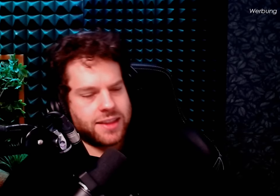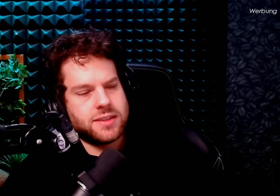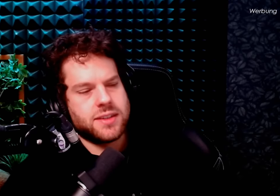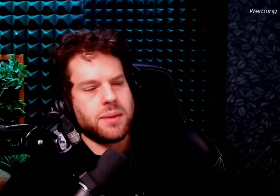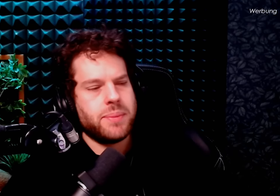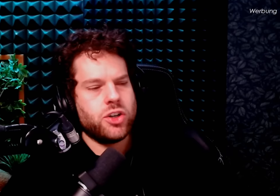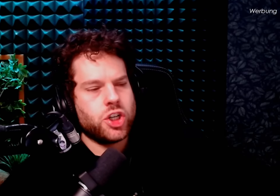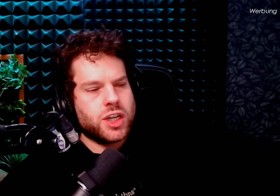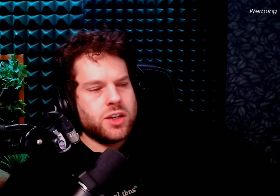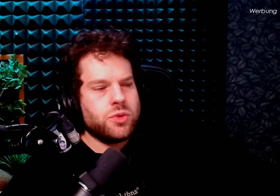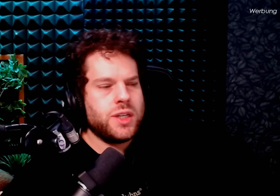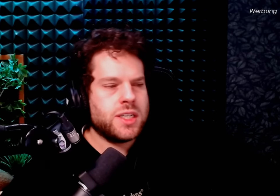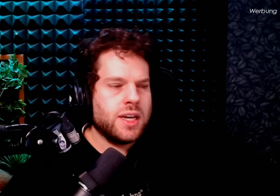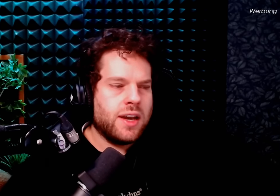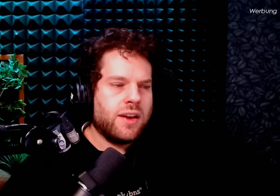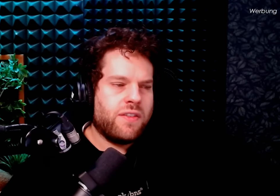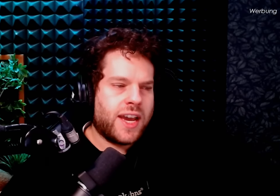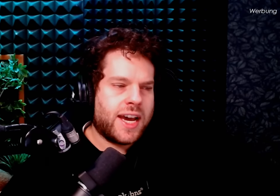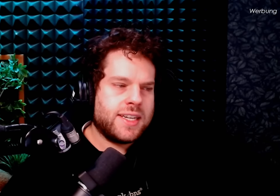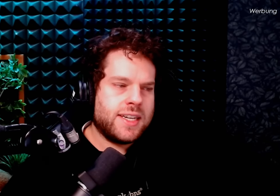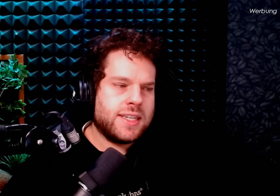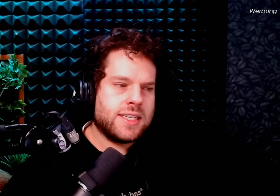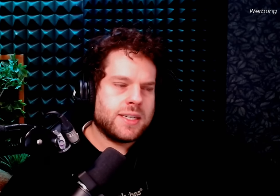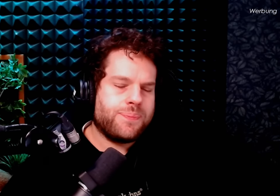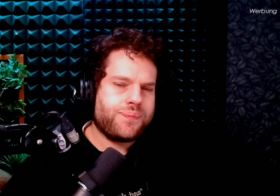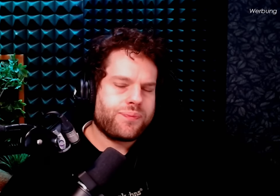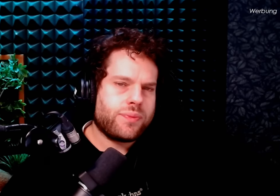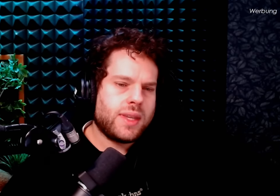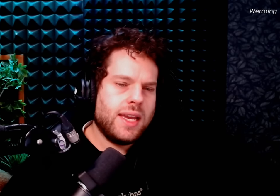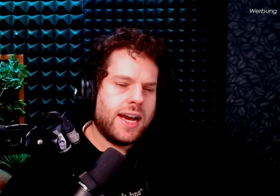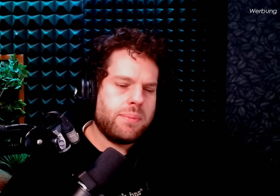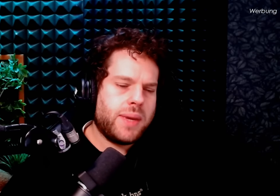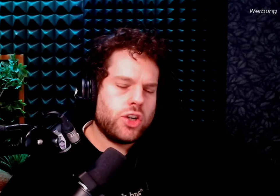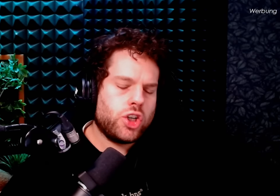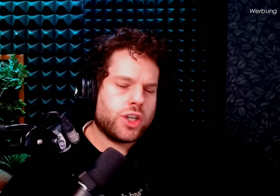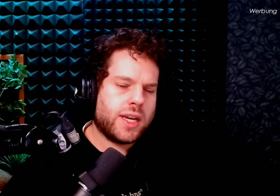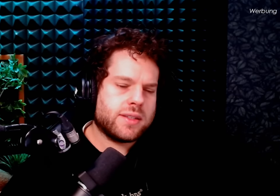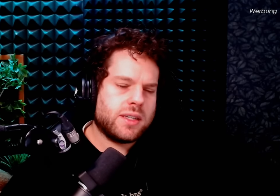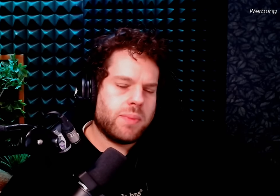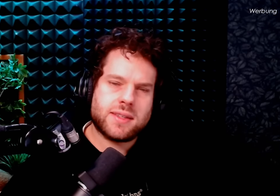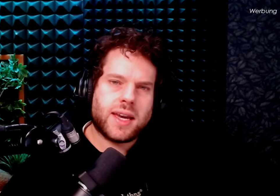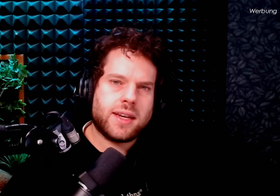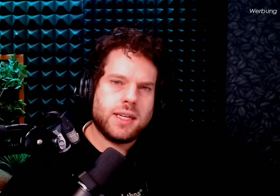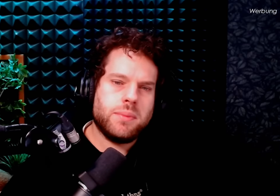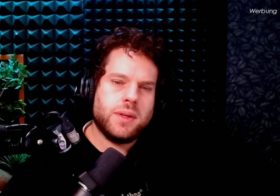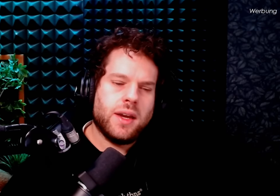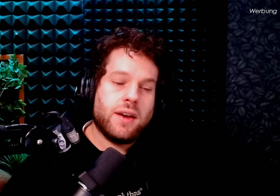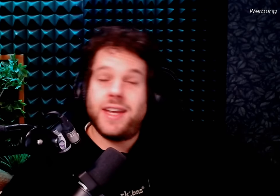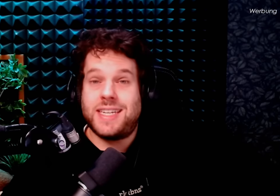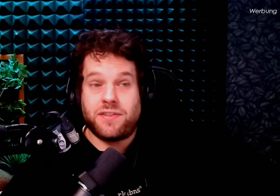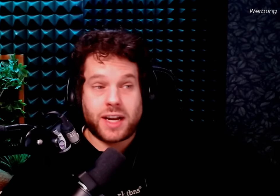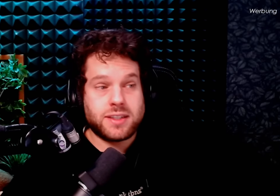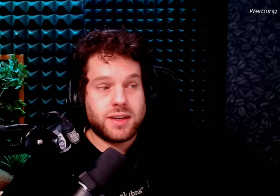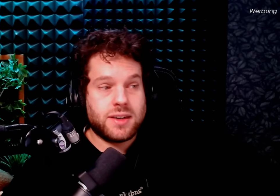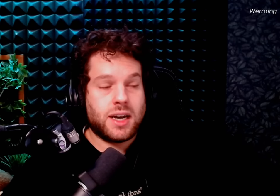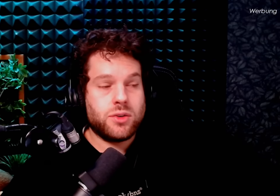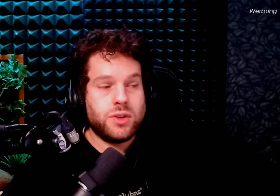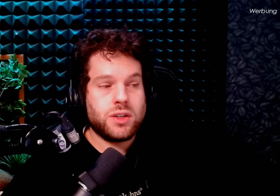ernsterer Mensch dadurch? Werde ich ein Mensch, der sich mehr Zeit nimmt? Werde ich erwachsener dadurch